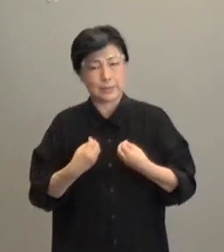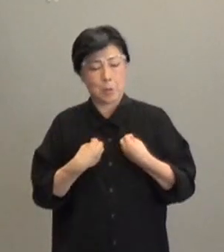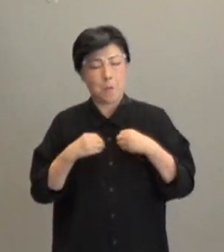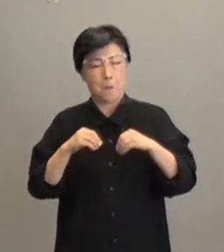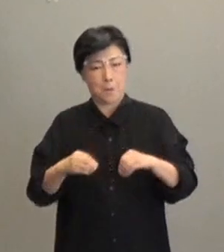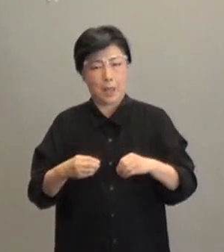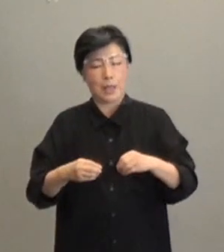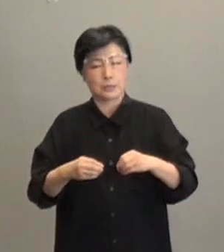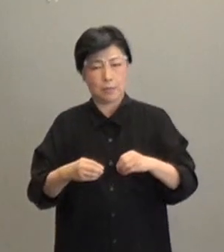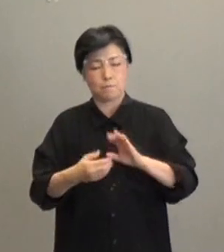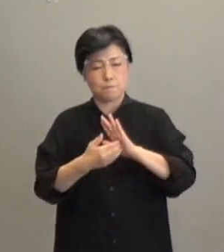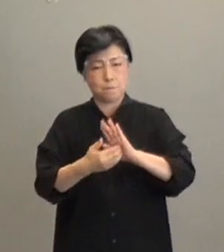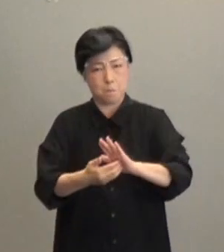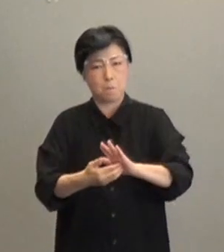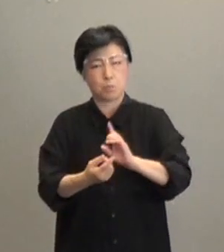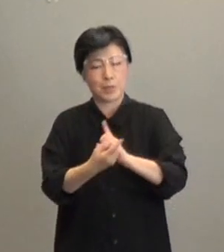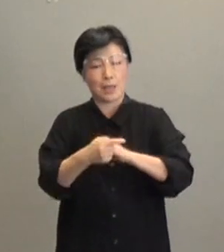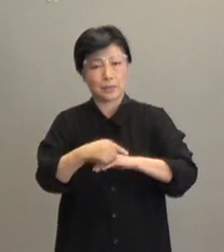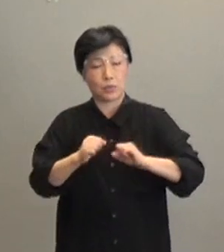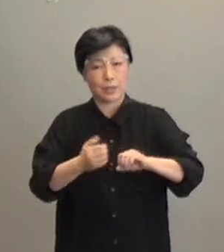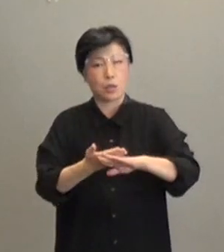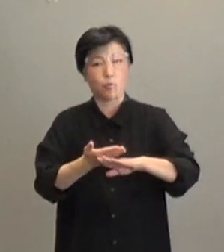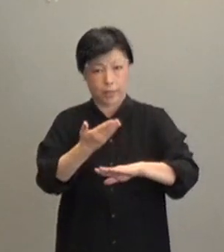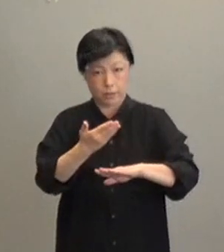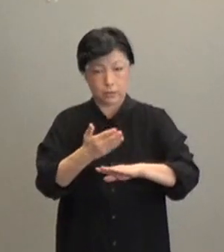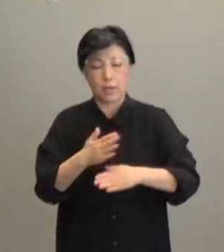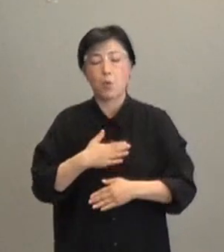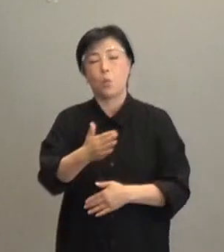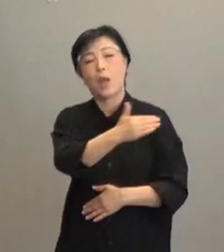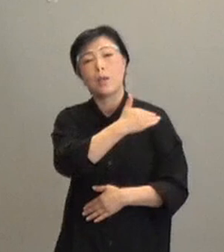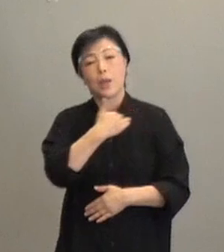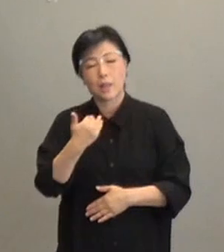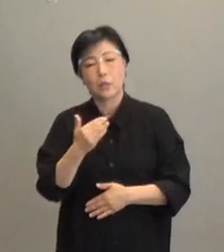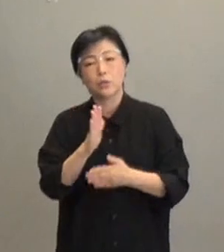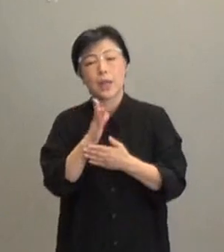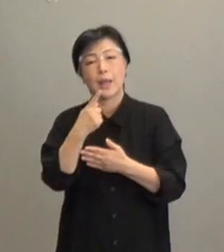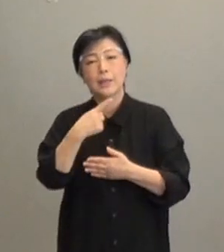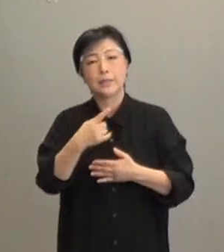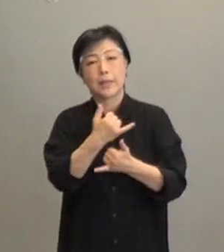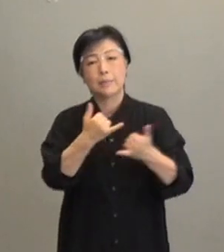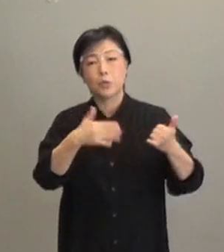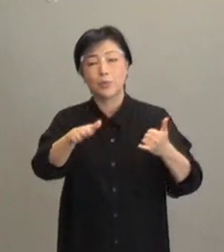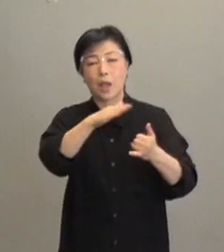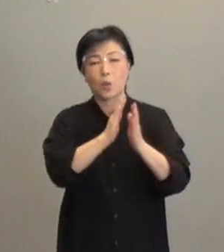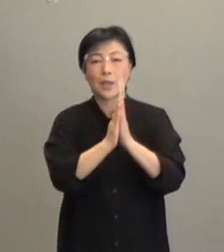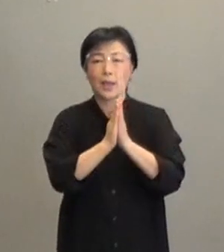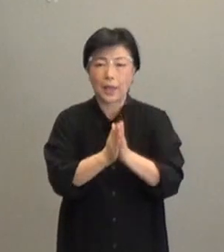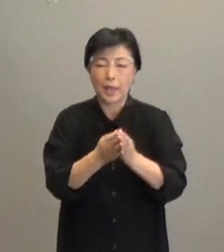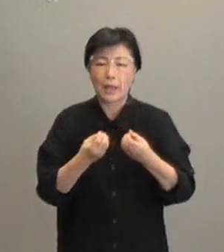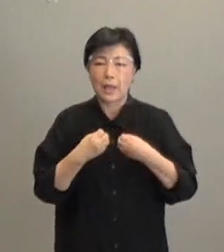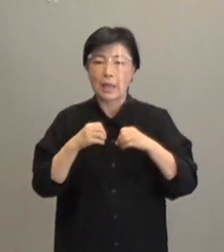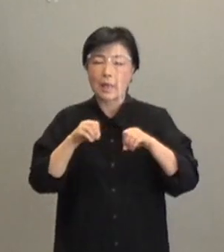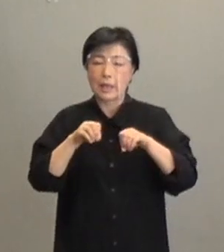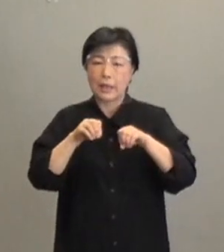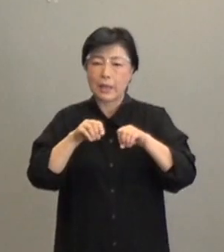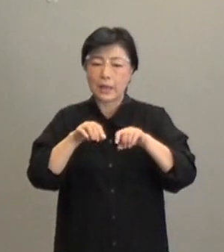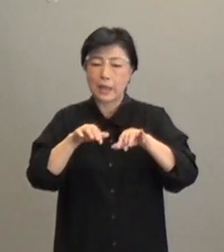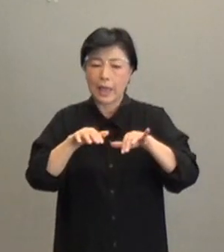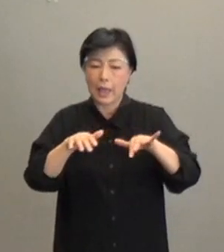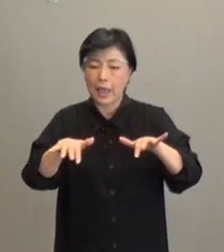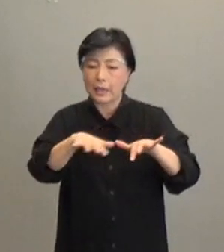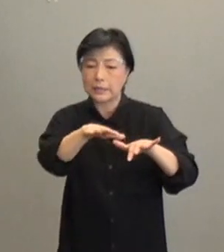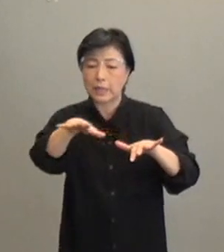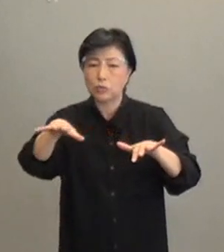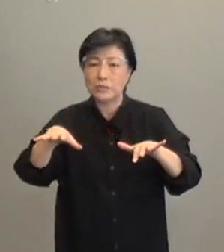ですね、行っていただければと思います。ただ一応我々としては県民の皆様にお願いをしているのは、感染が拡大している地